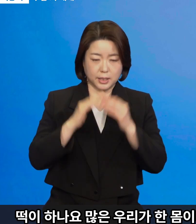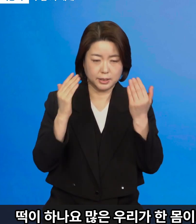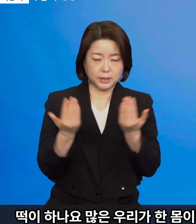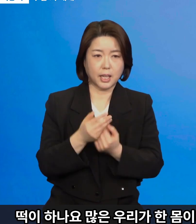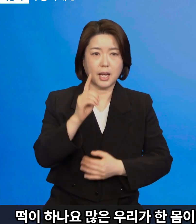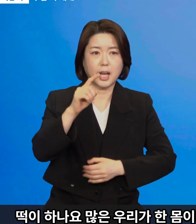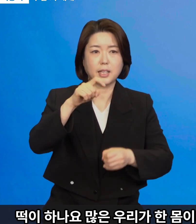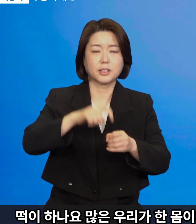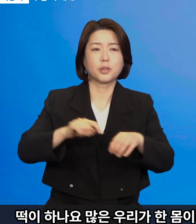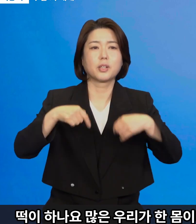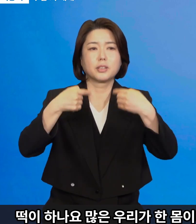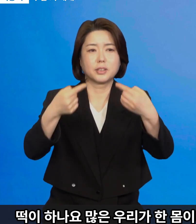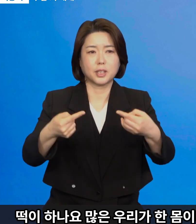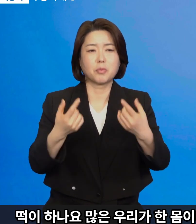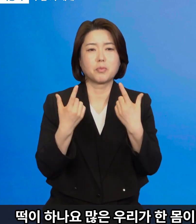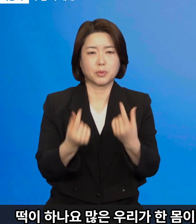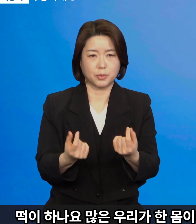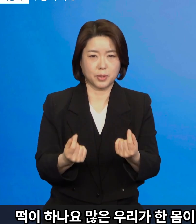떡에 참여함이라.